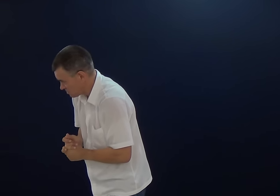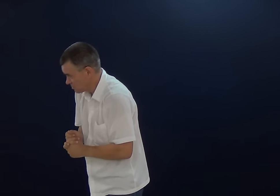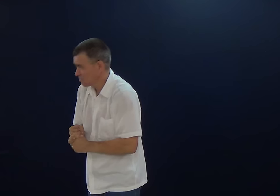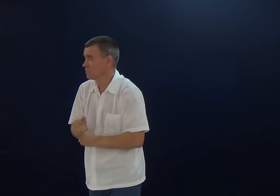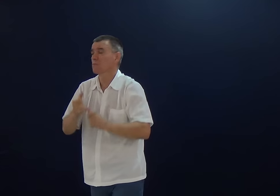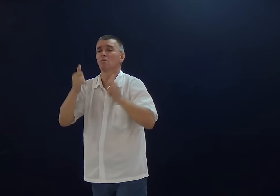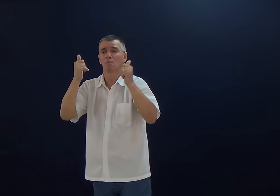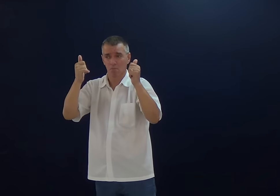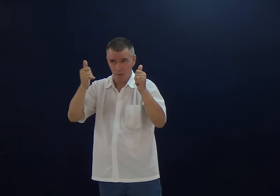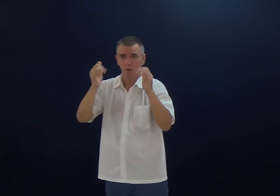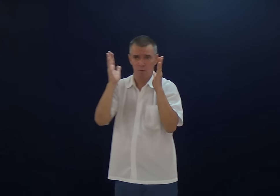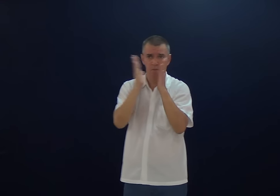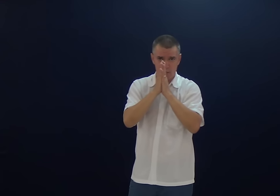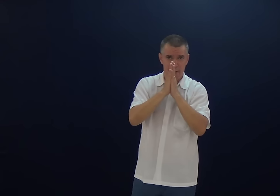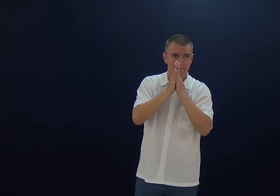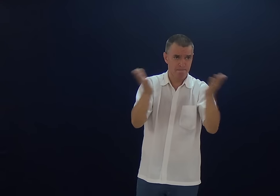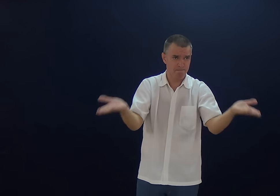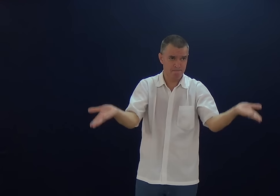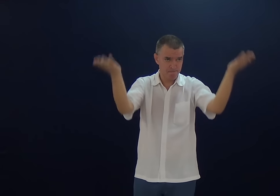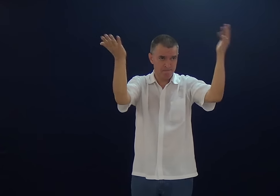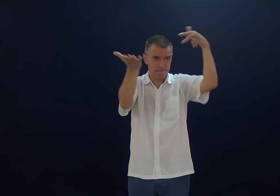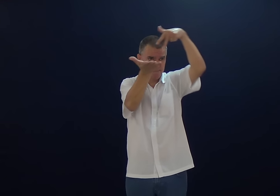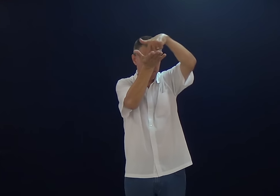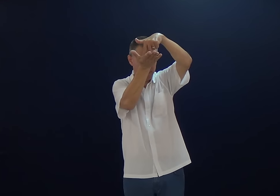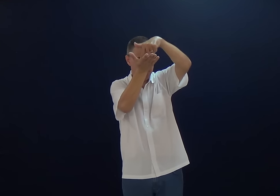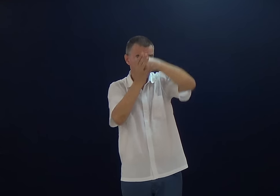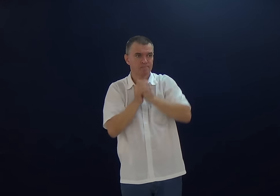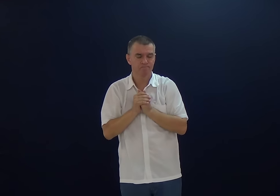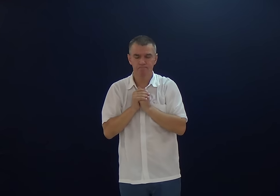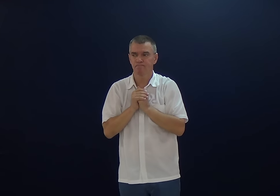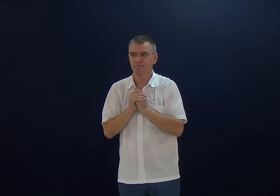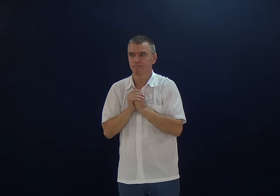acabou quero orar por vocês vamos orar vamos ficar de